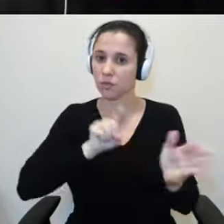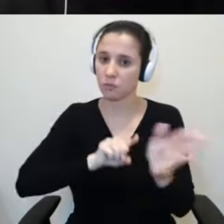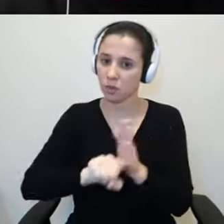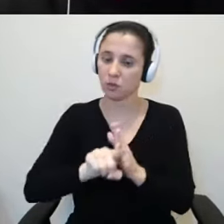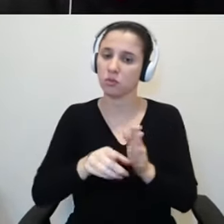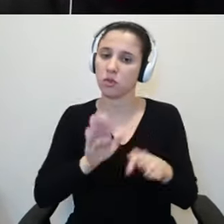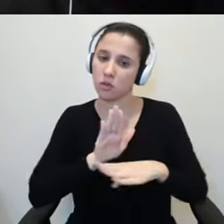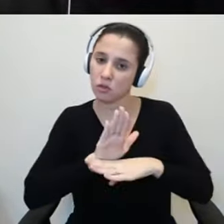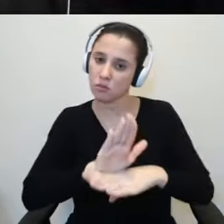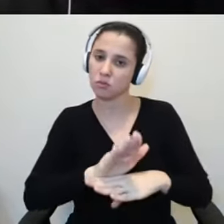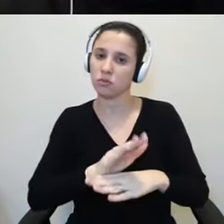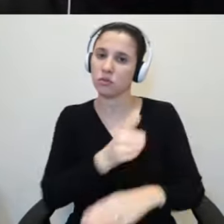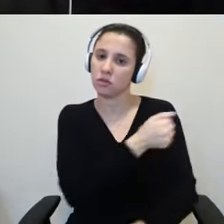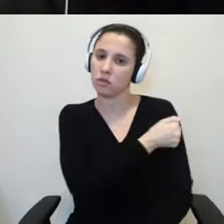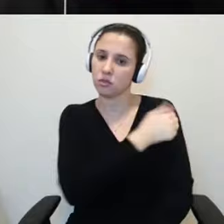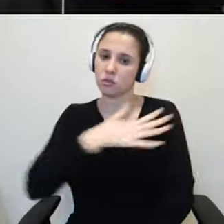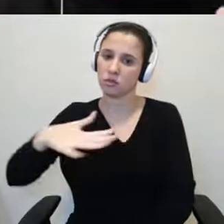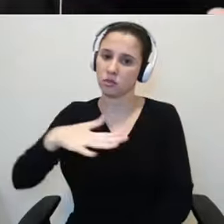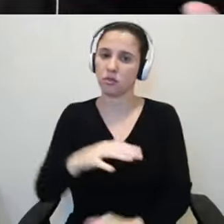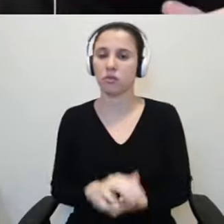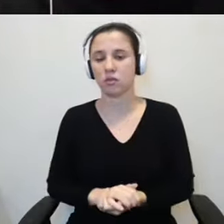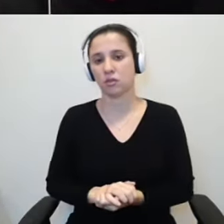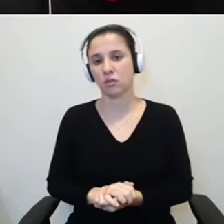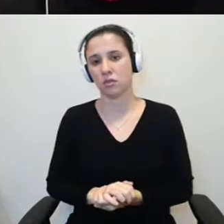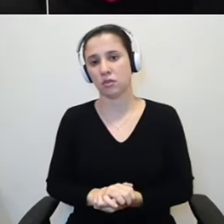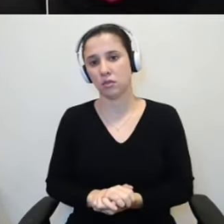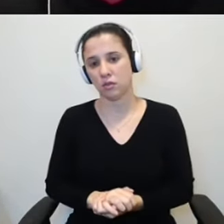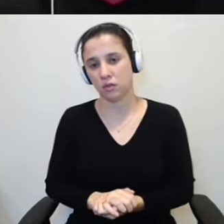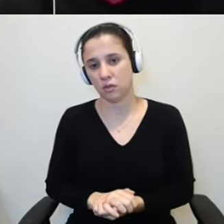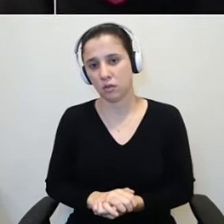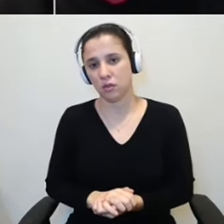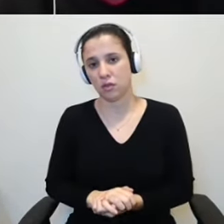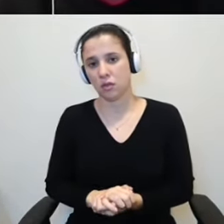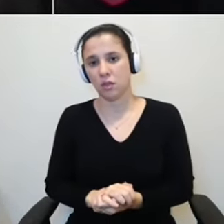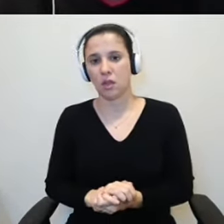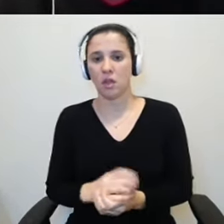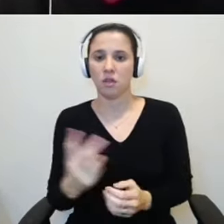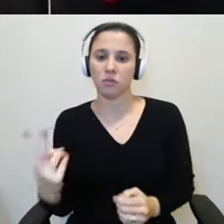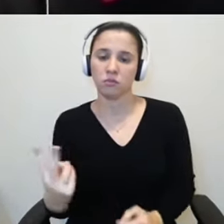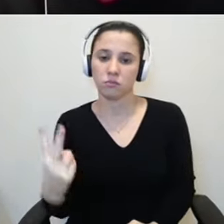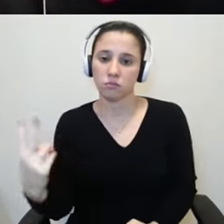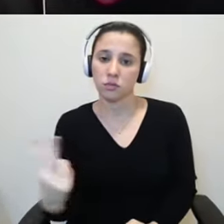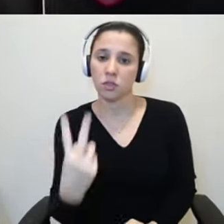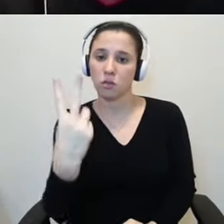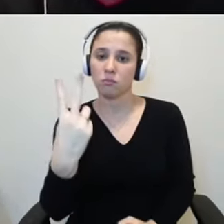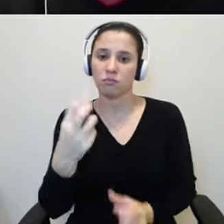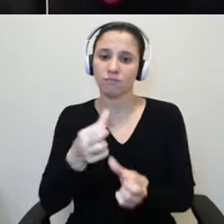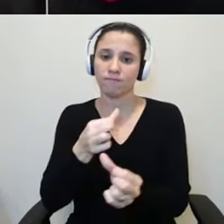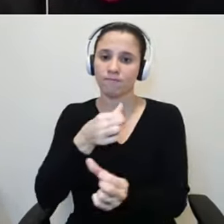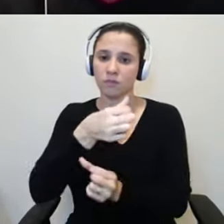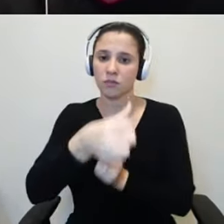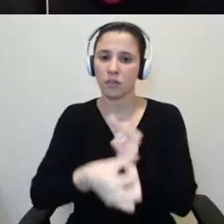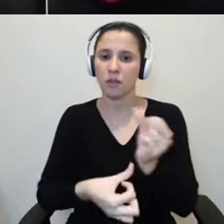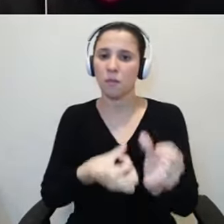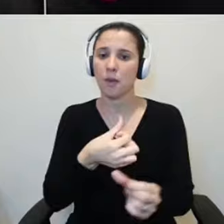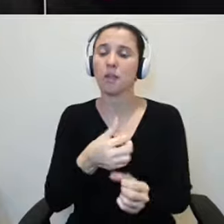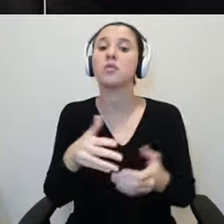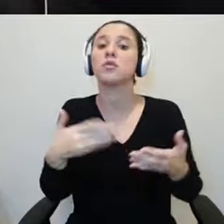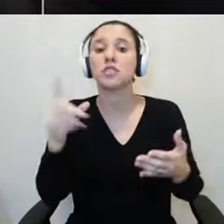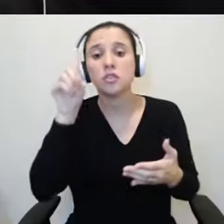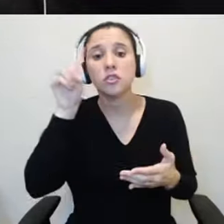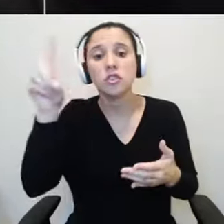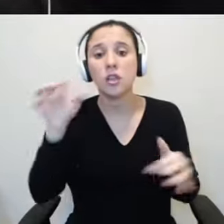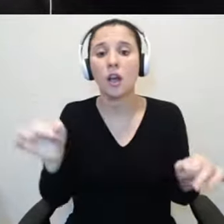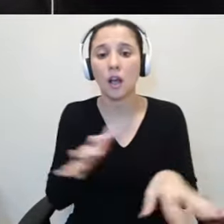E aí a pergunta, na verdade, que eu queria chegar é de baixo, que é o segundo semestre terminaria só em 2021? Isso mesmo, pessoal.